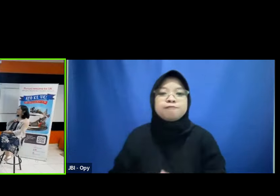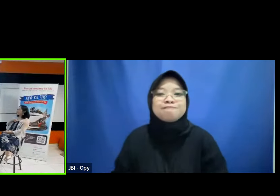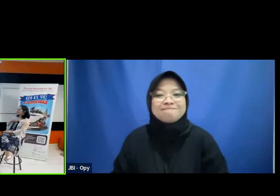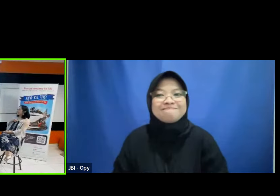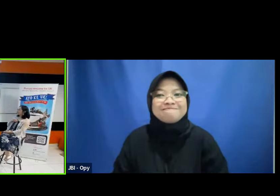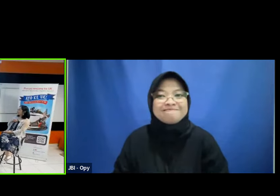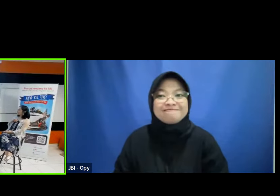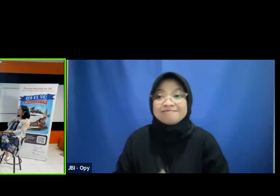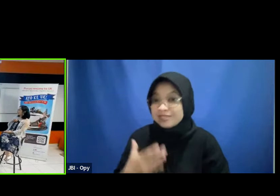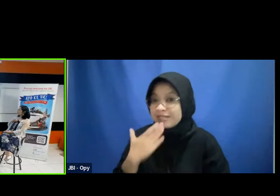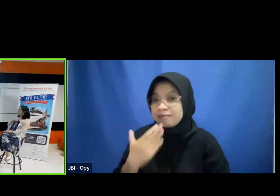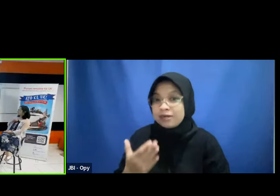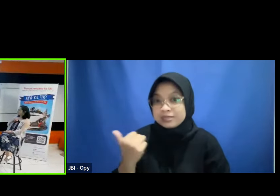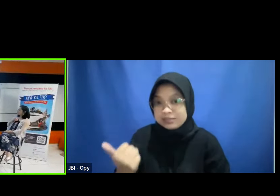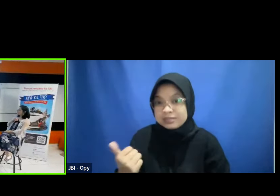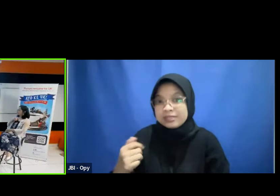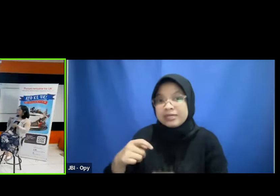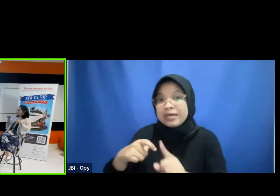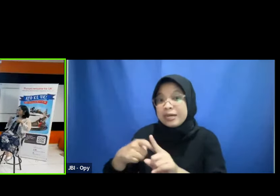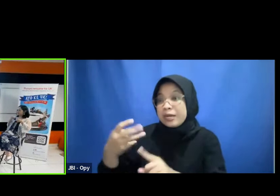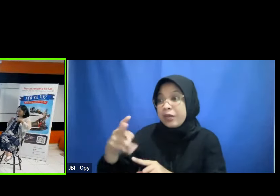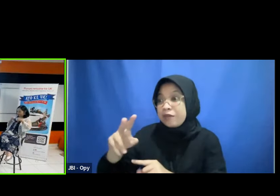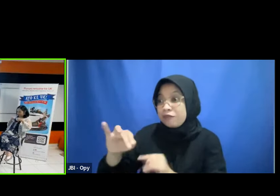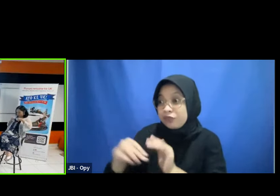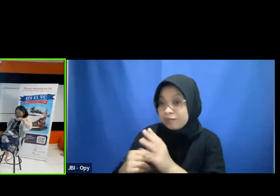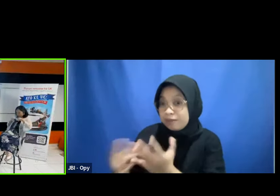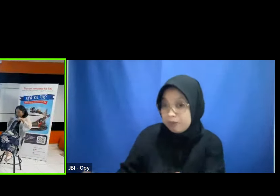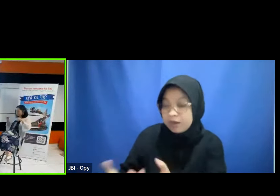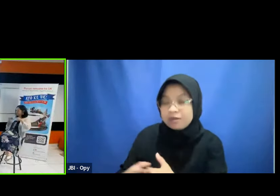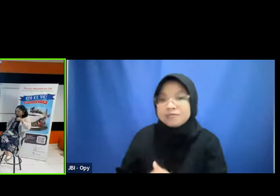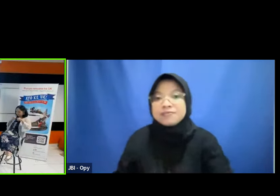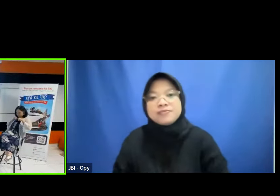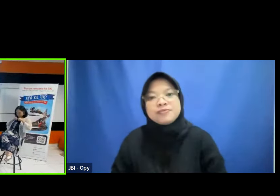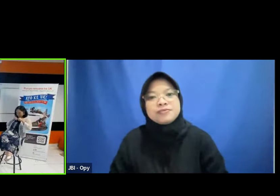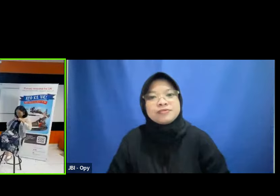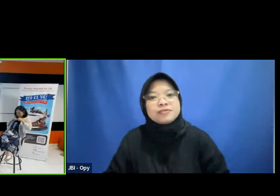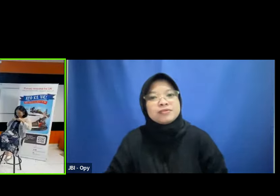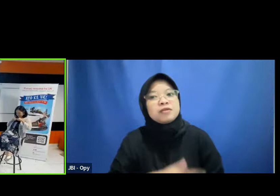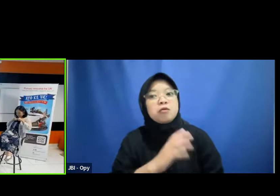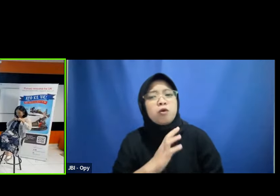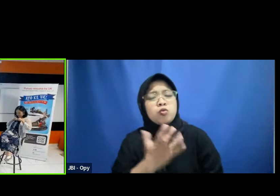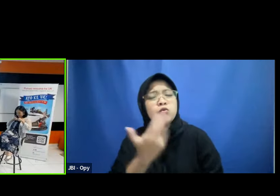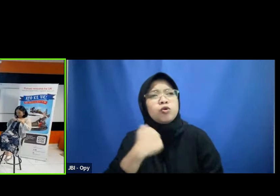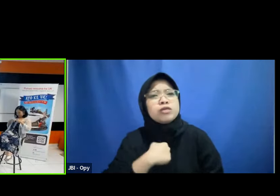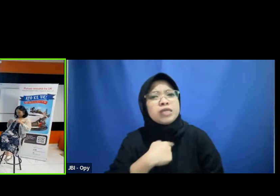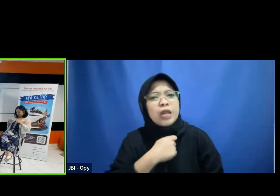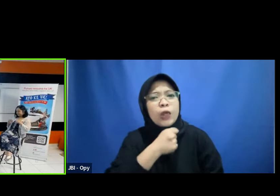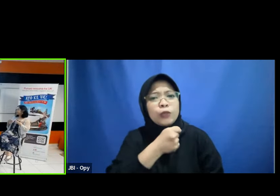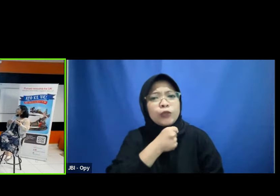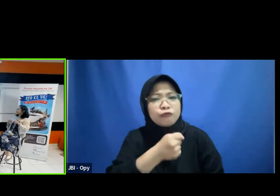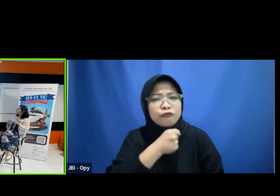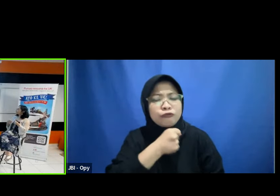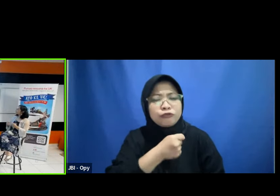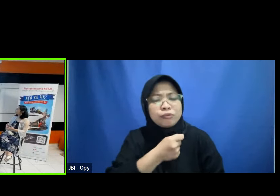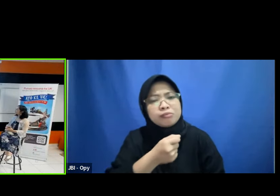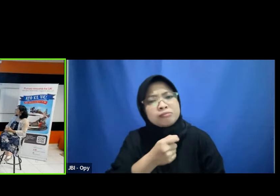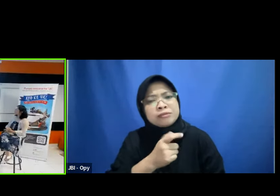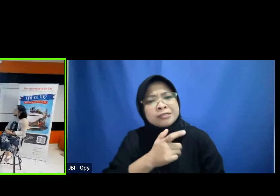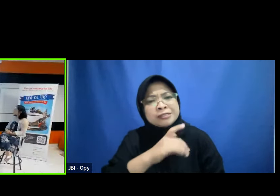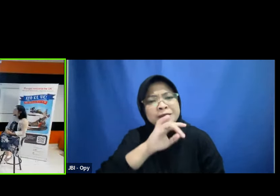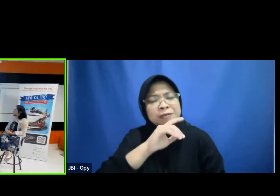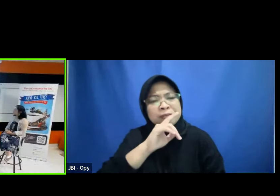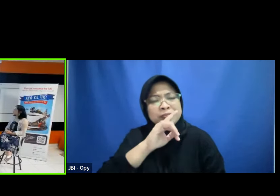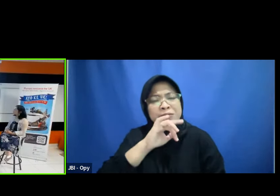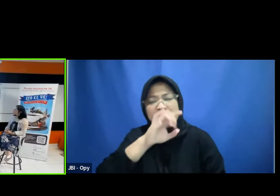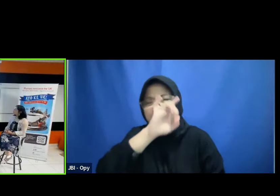mas eh kalau dari Kak Kevin V mungkin Oh ya kalau zaman aku sih interviewnya juga enggak ada yang aneh gimana ya